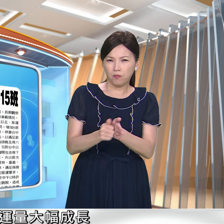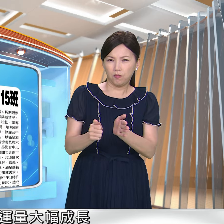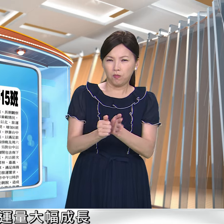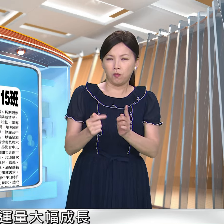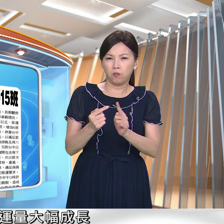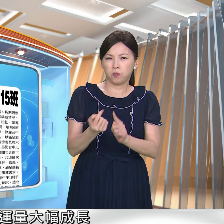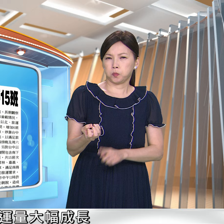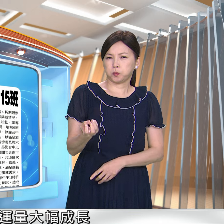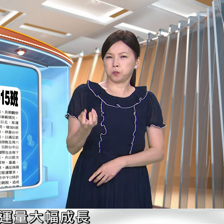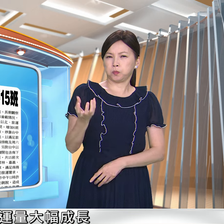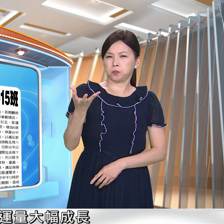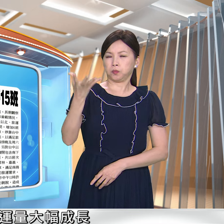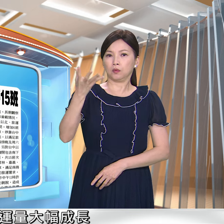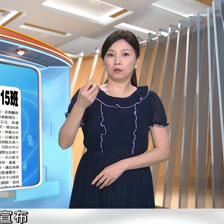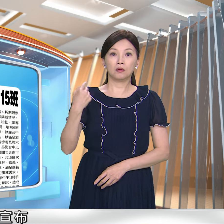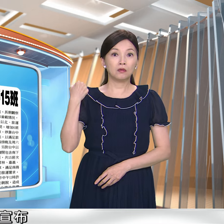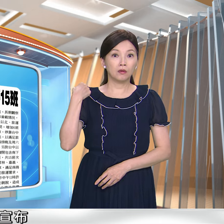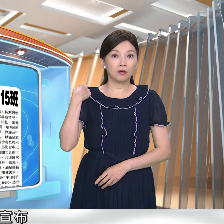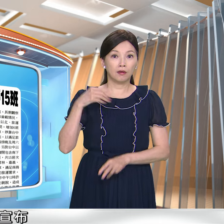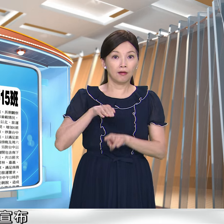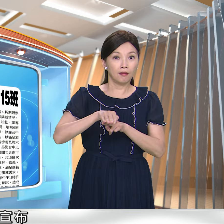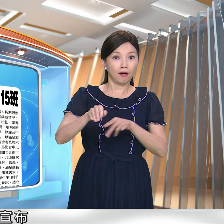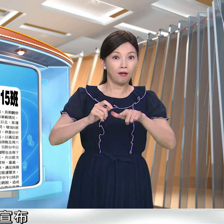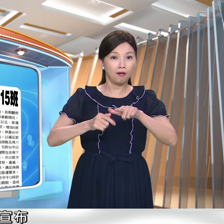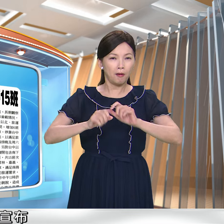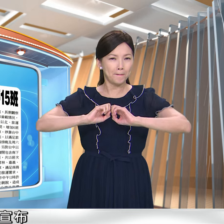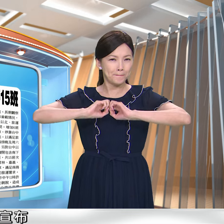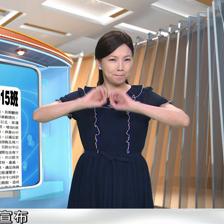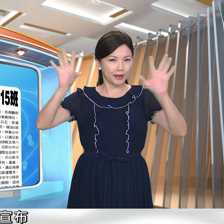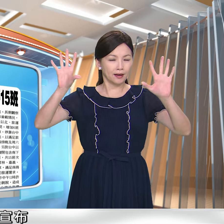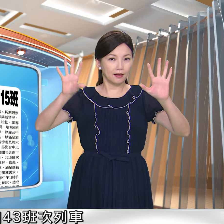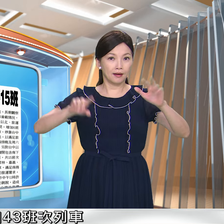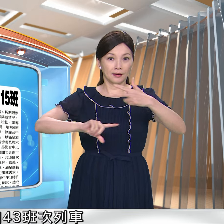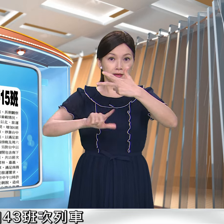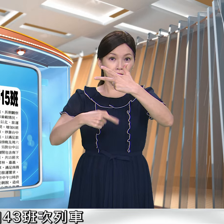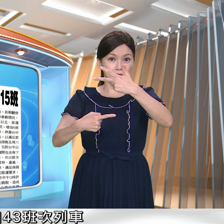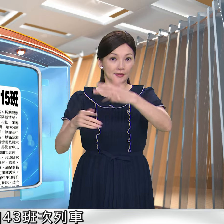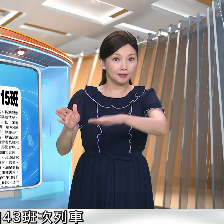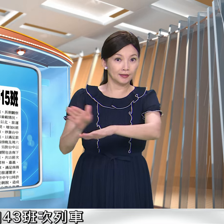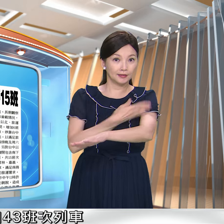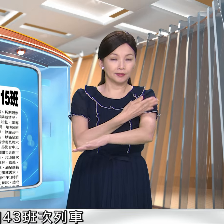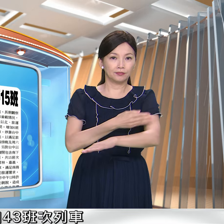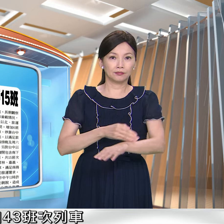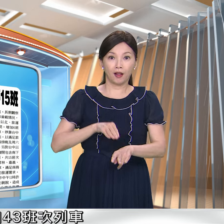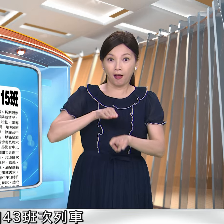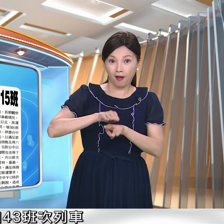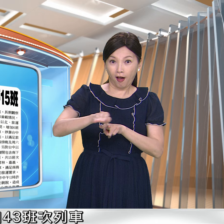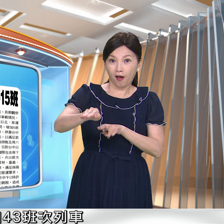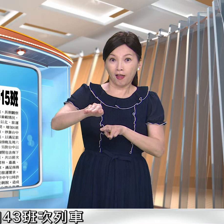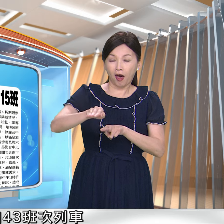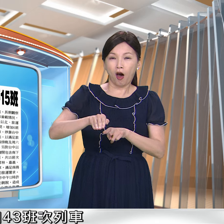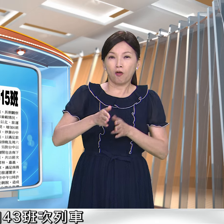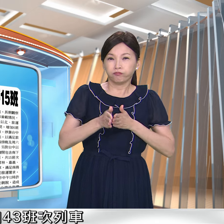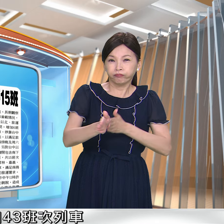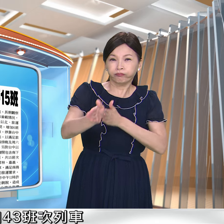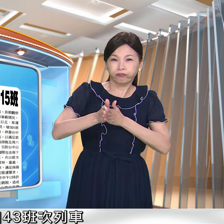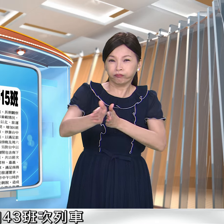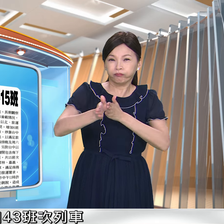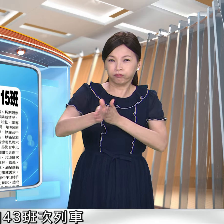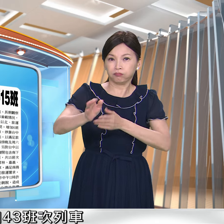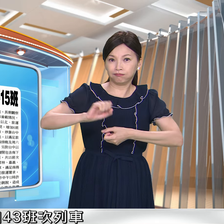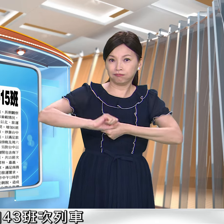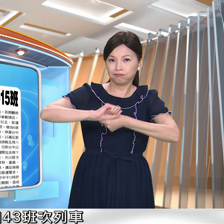成长。高铁公司昨天宣布，七月一号起增加43班次列